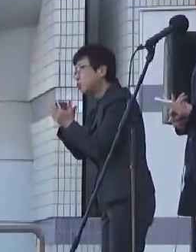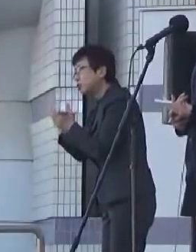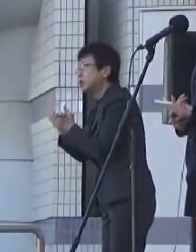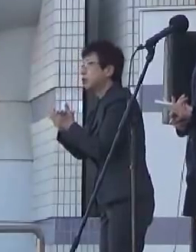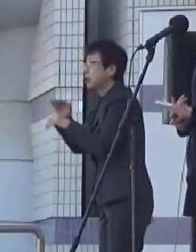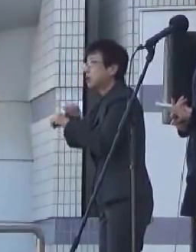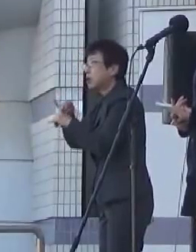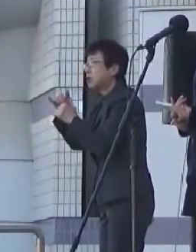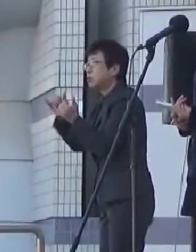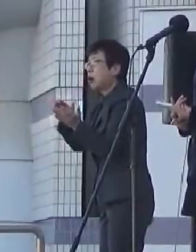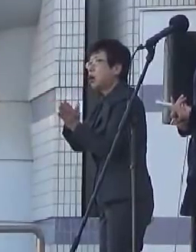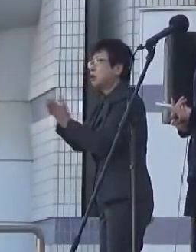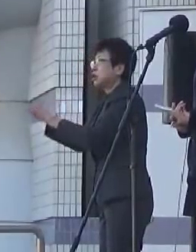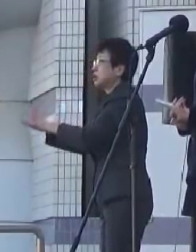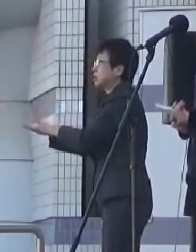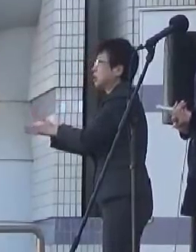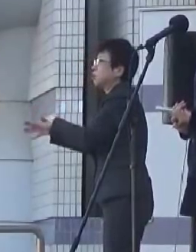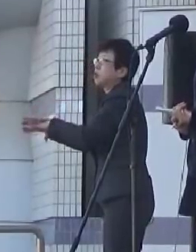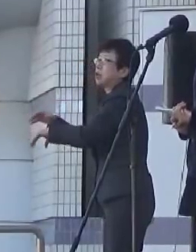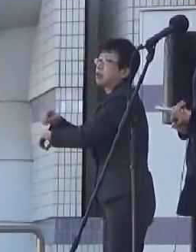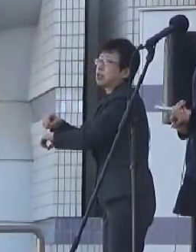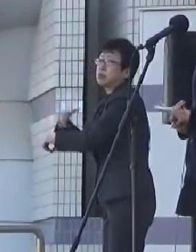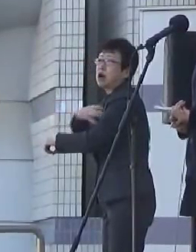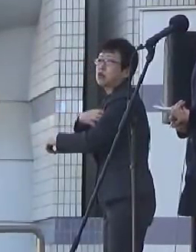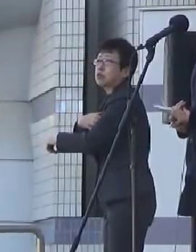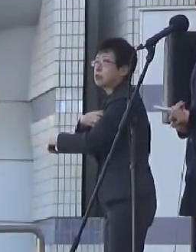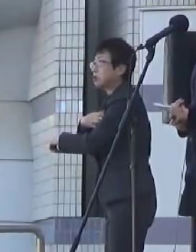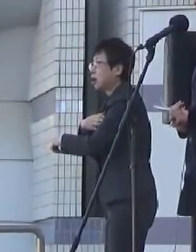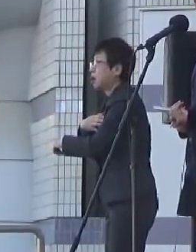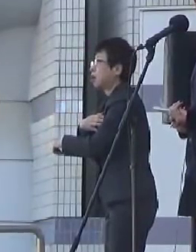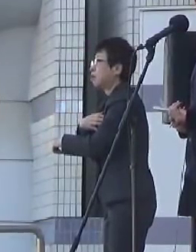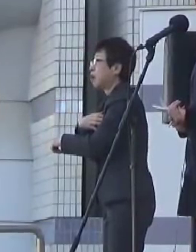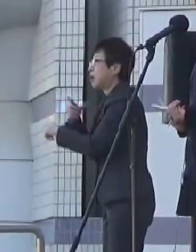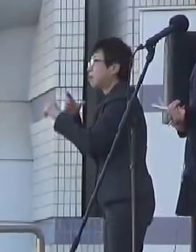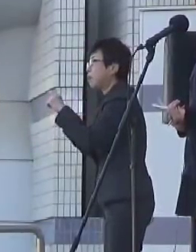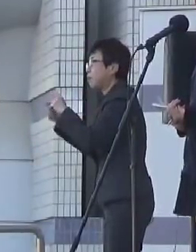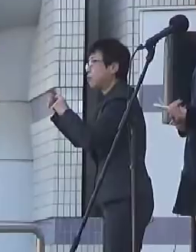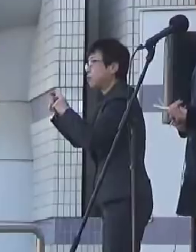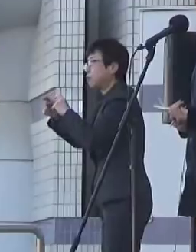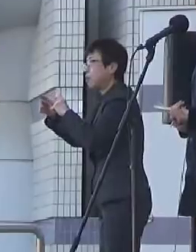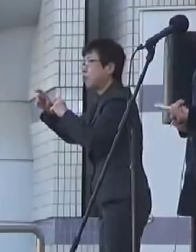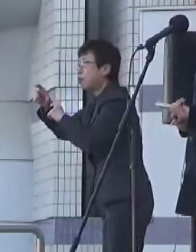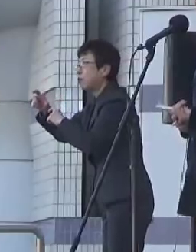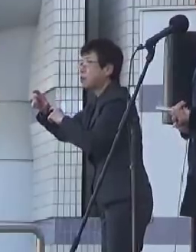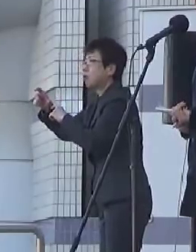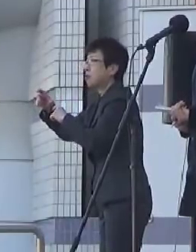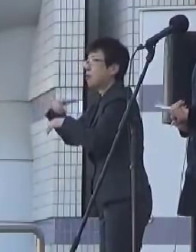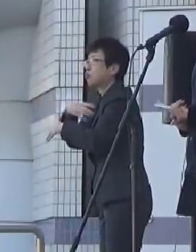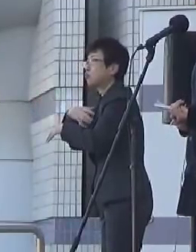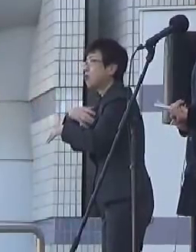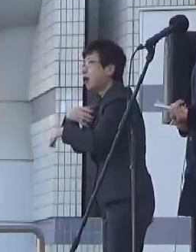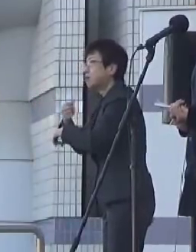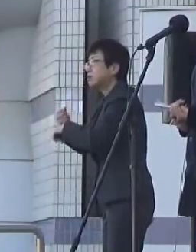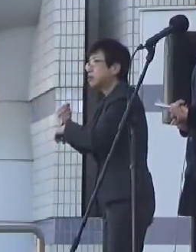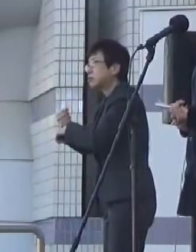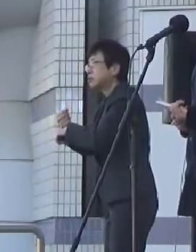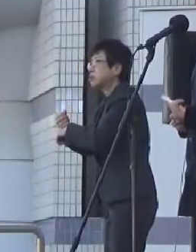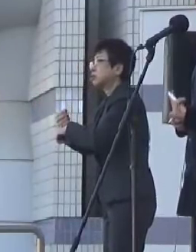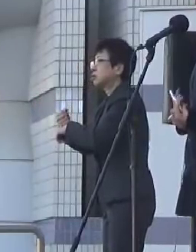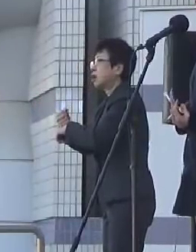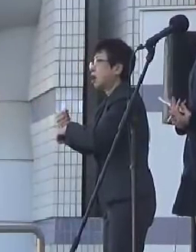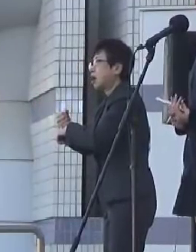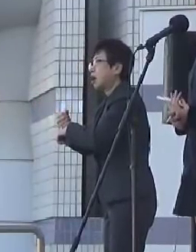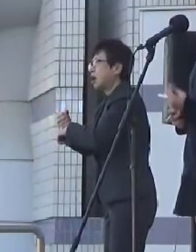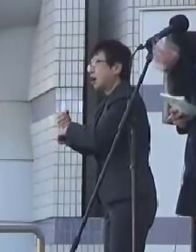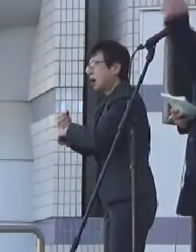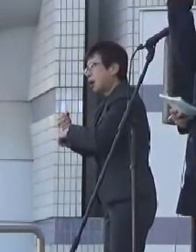たくさん失ってしまうその苦しさっていうのはもっともっと大きくて辛くて本当に傷